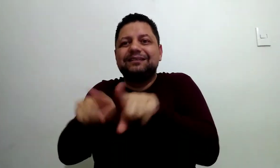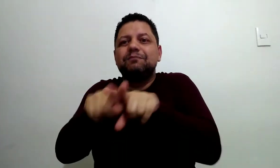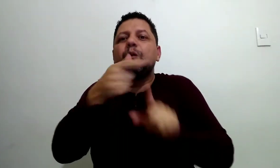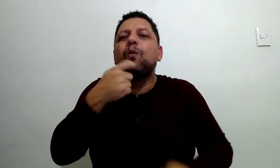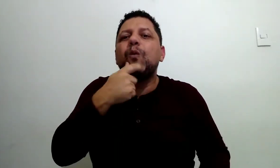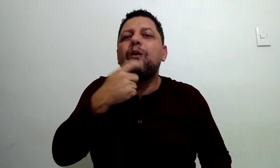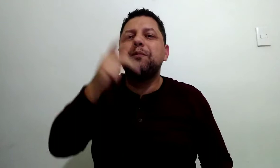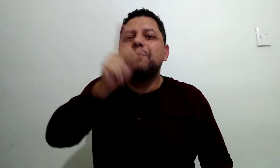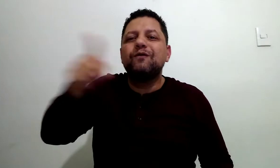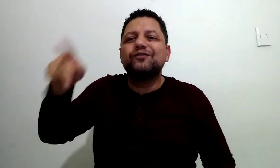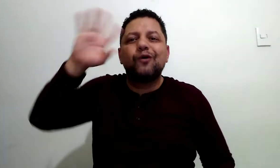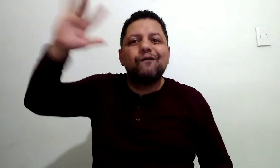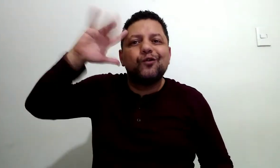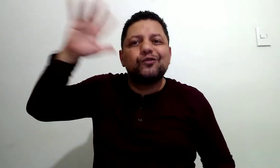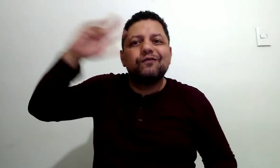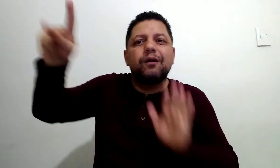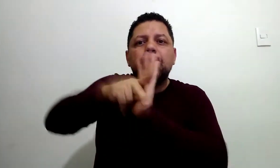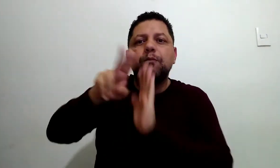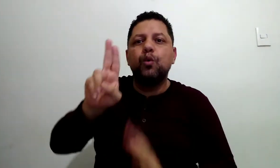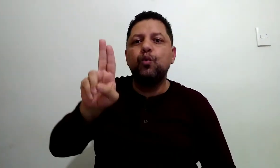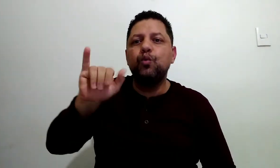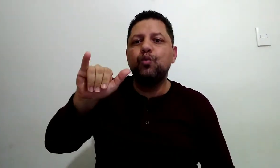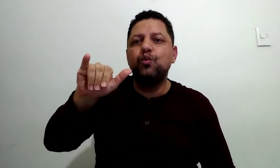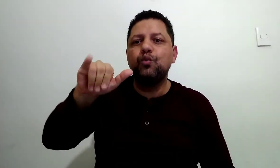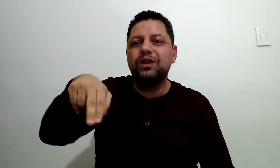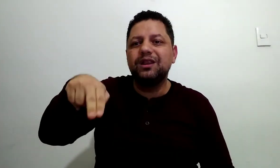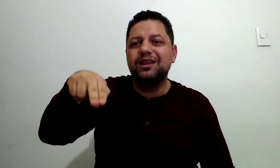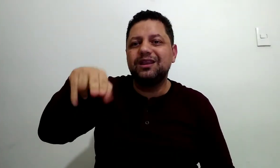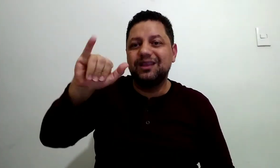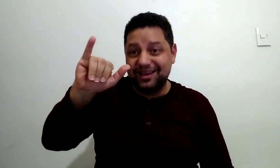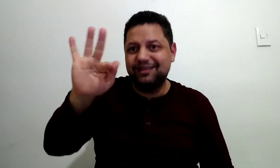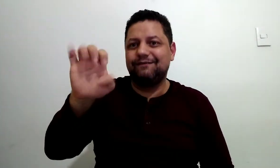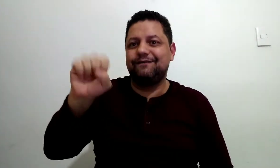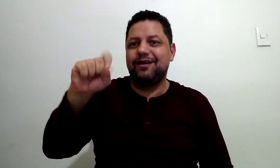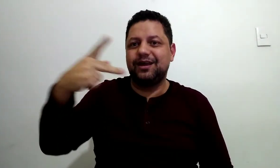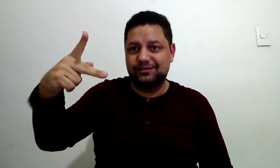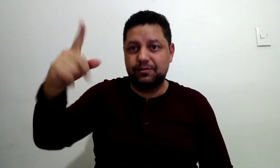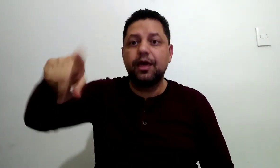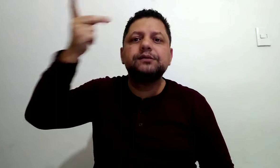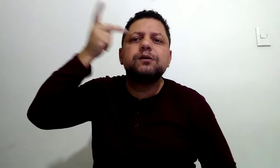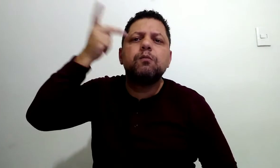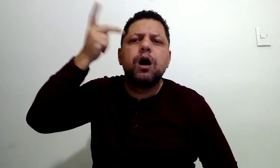o professor de filosofia da Unifesp, Universidade Federal de São